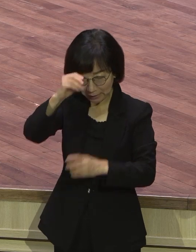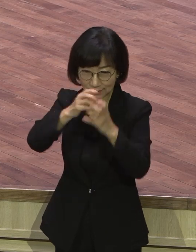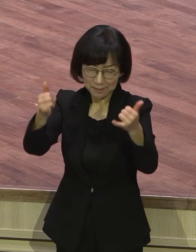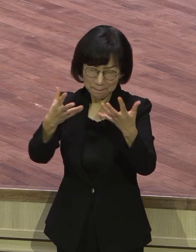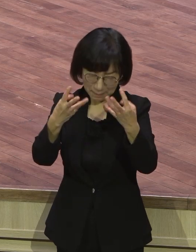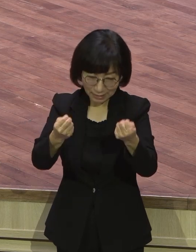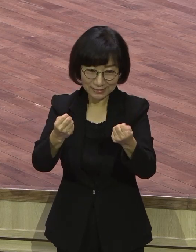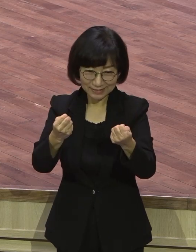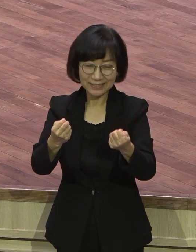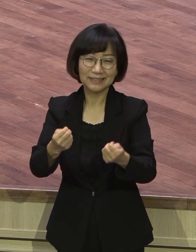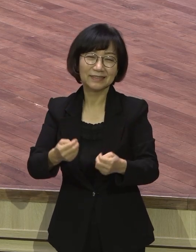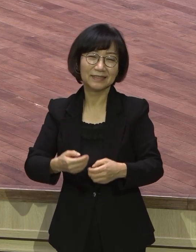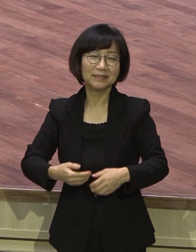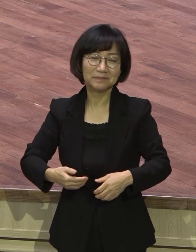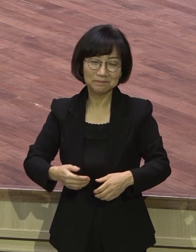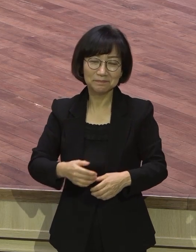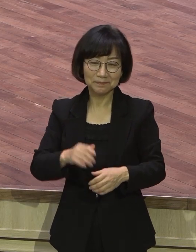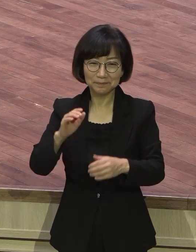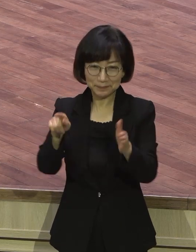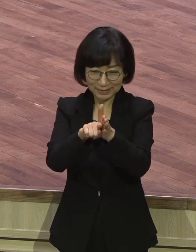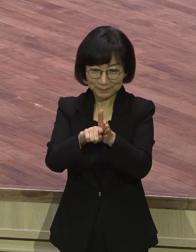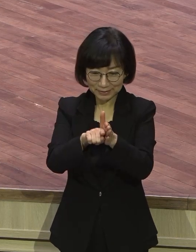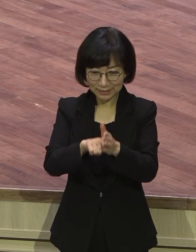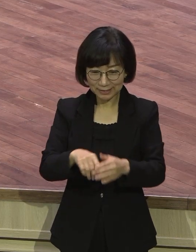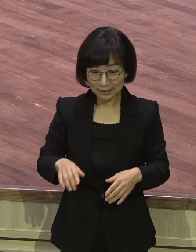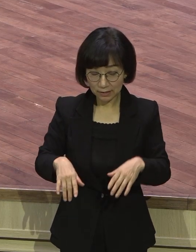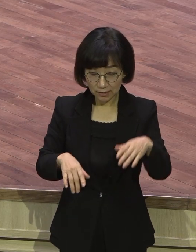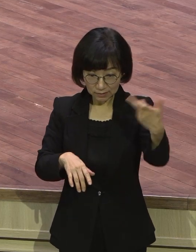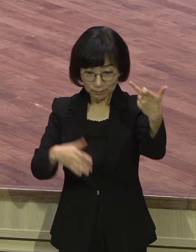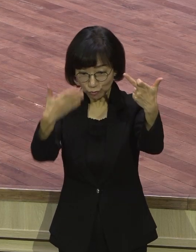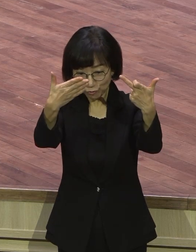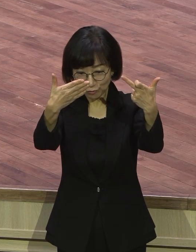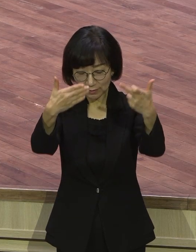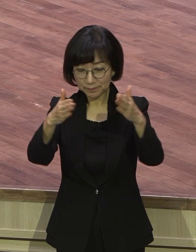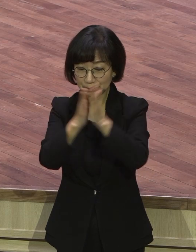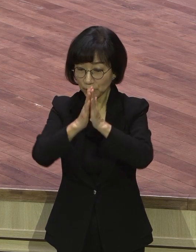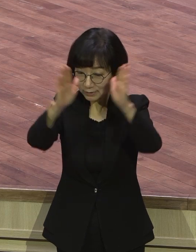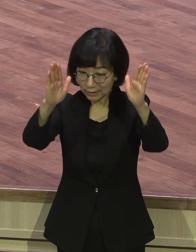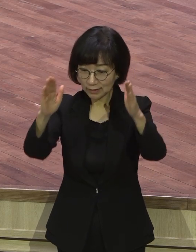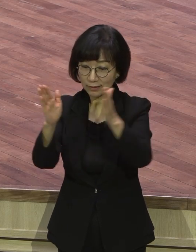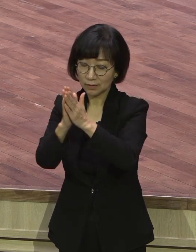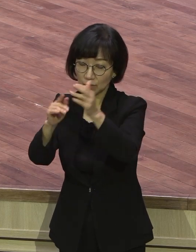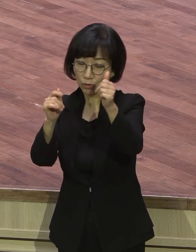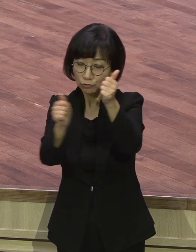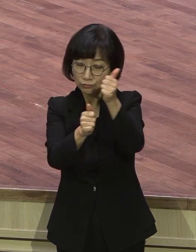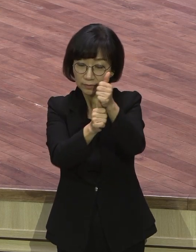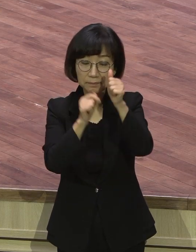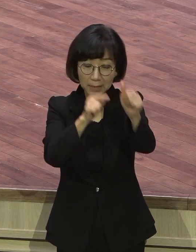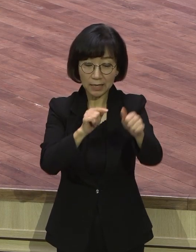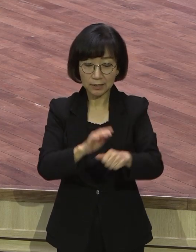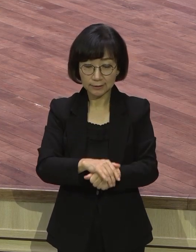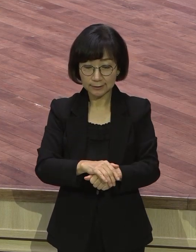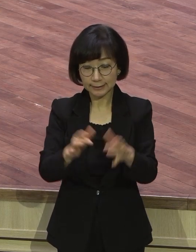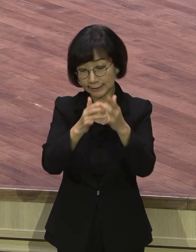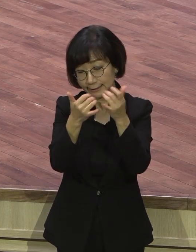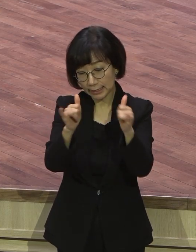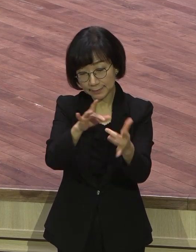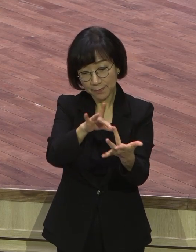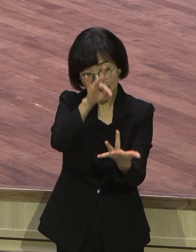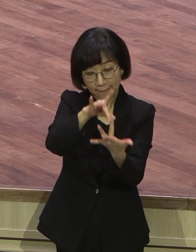구절을 봅니다. 모세가 요소에게 이르되 우리를 위하여 사람들을 택하여 나가서